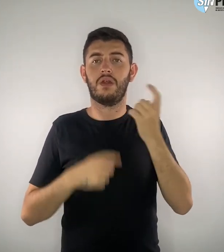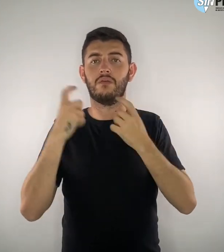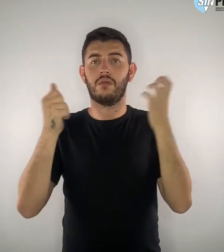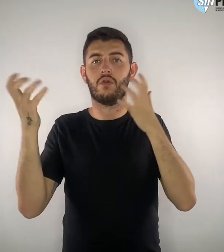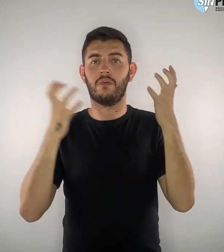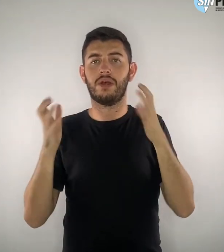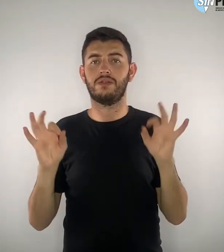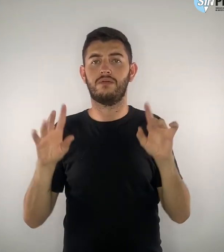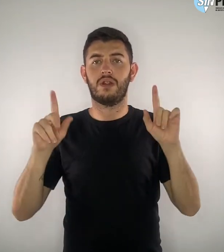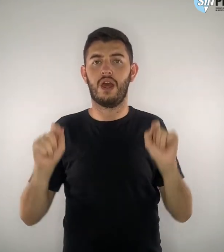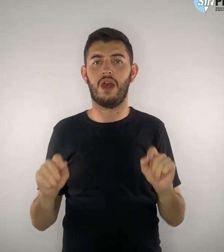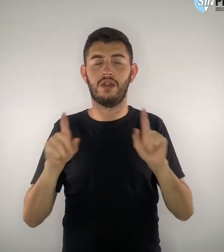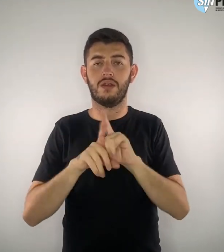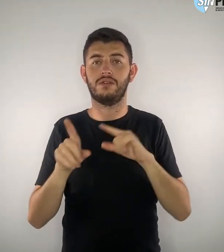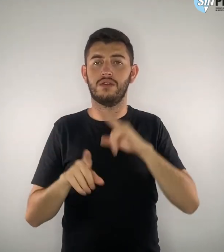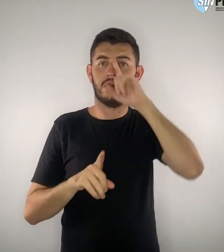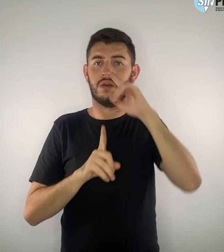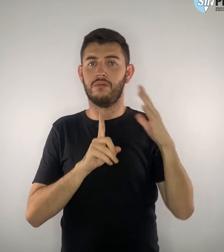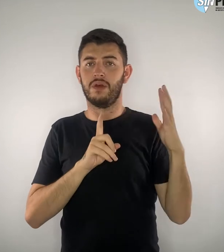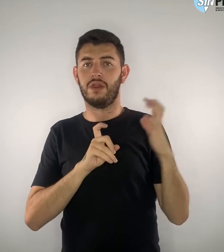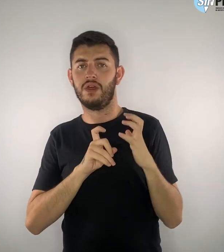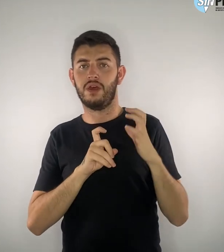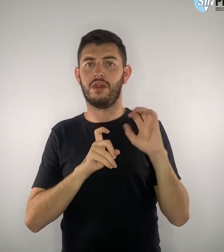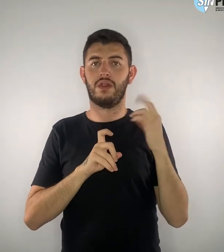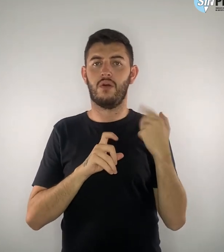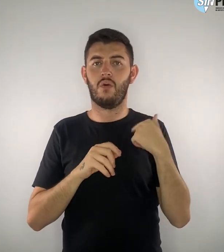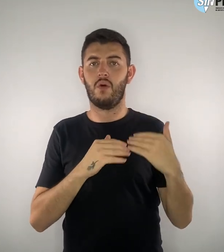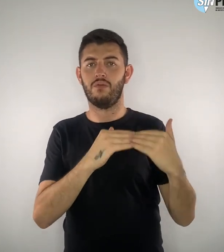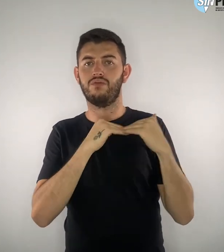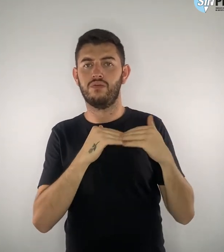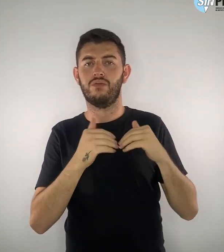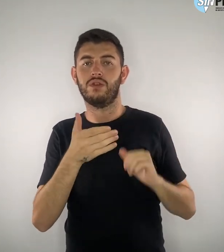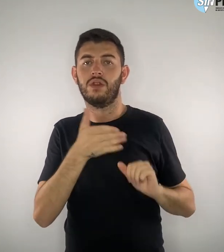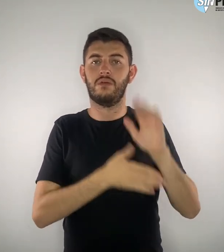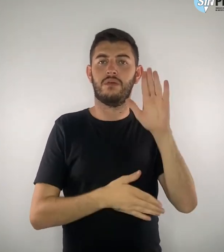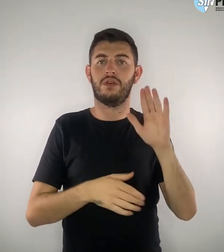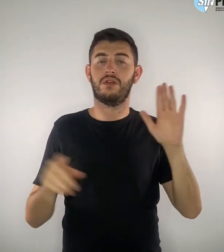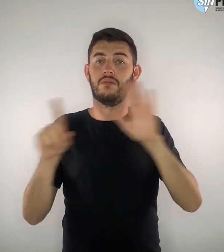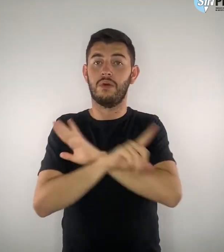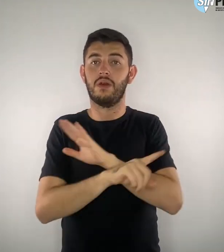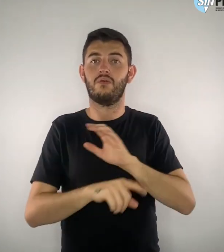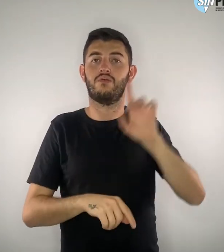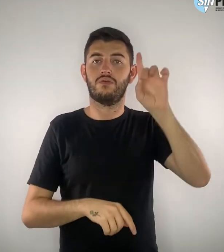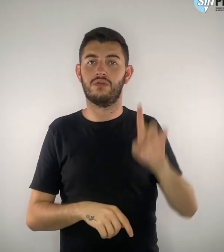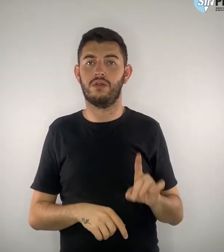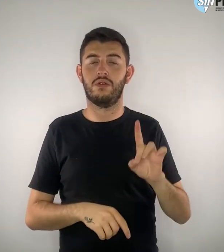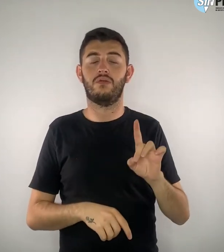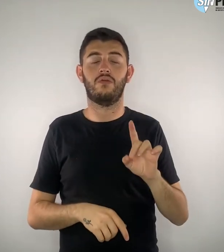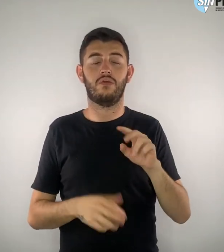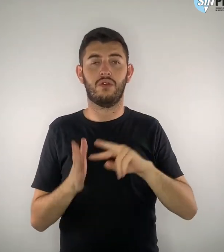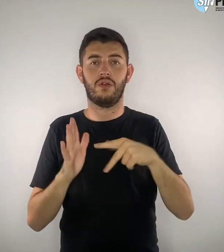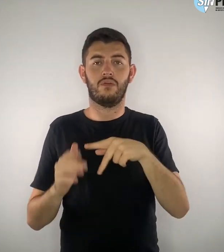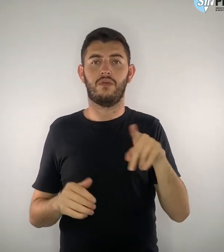demitido? Questiona o diretor do Simpro, Raimundo Camir. Para Luciana